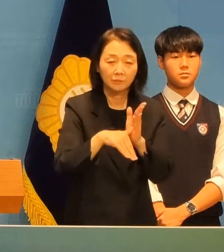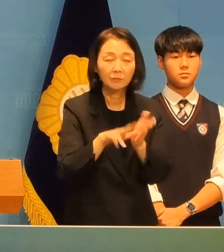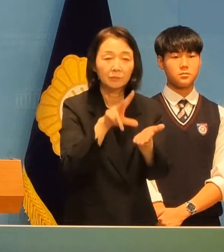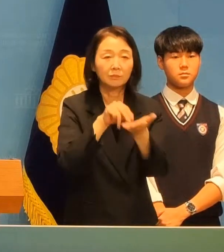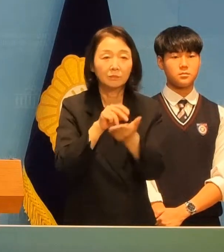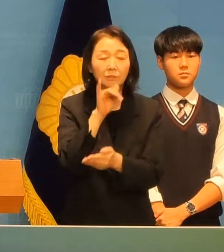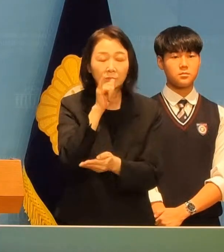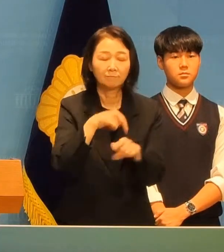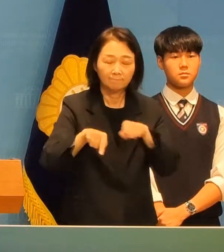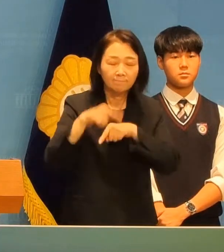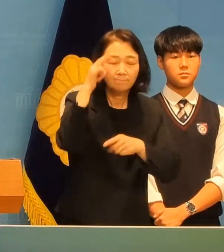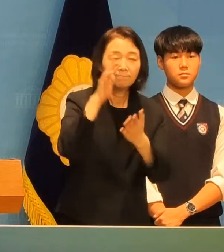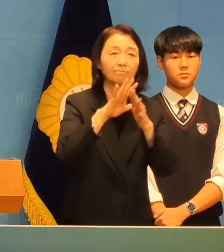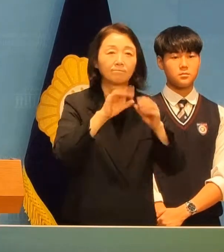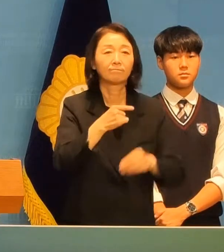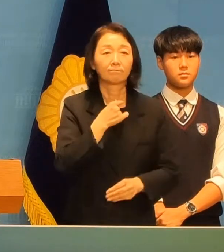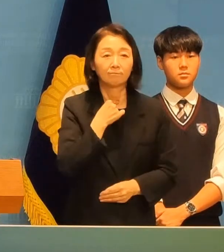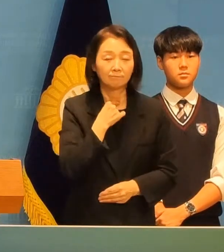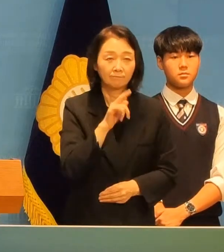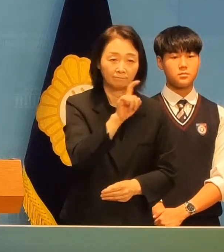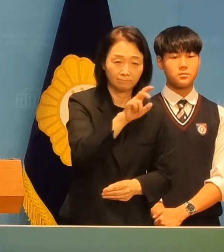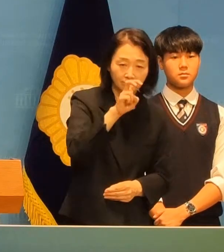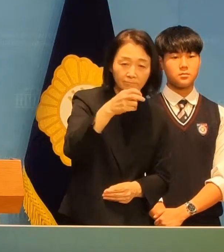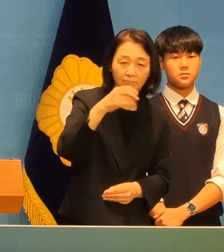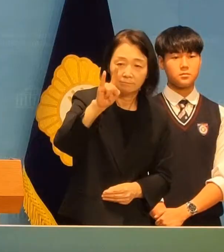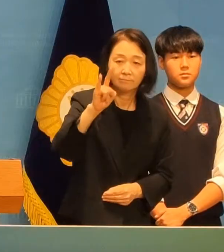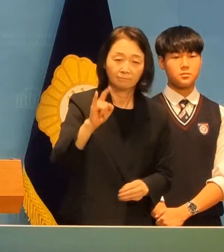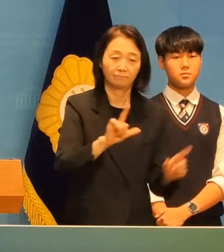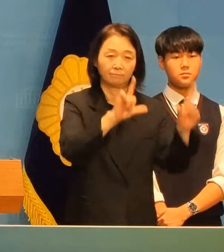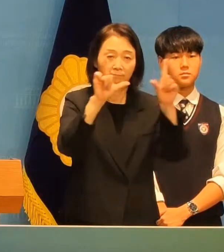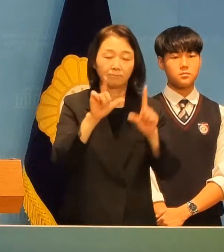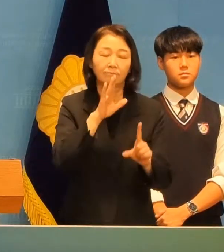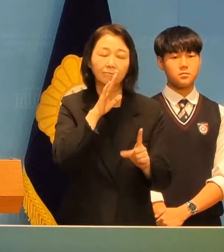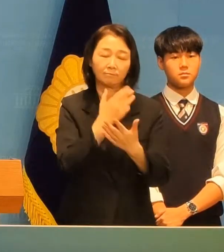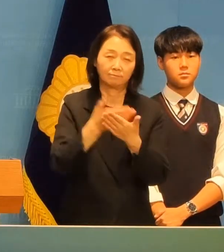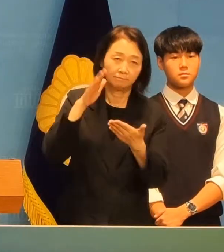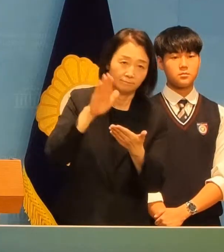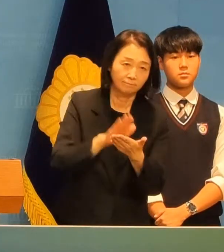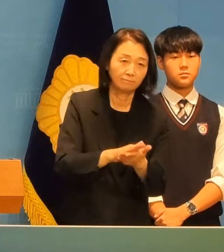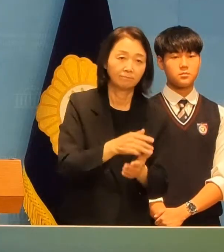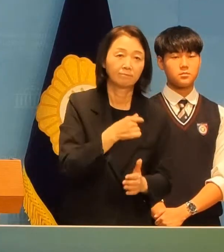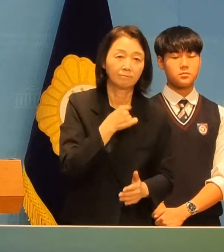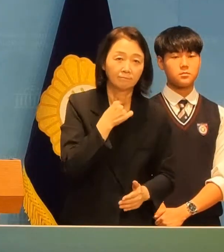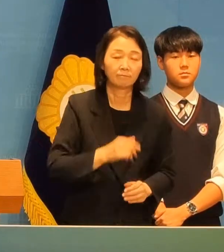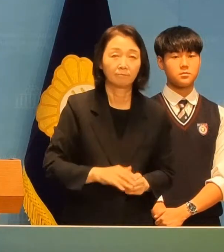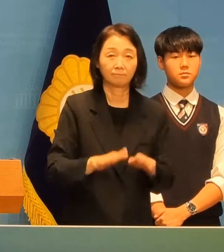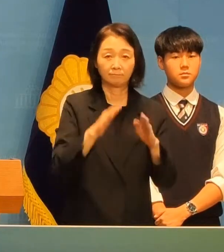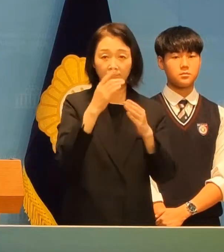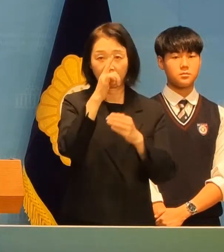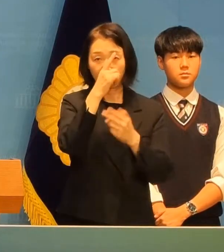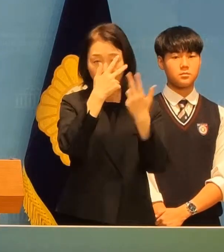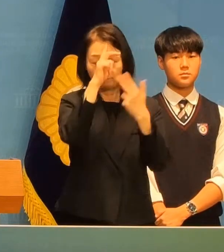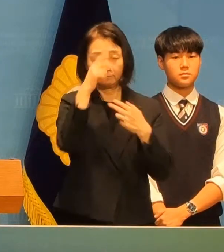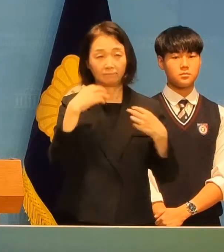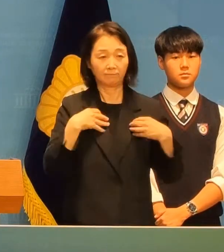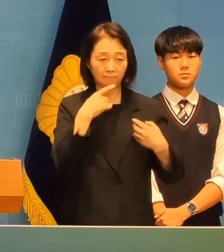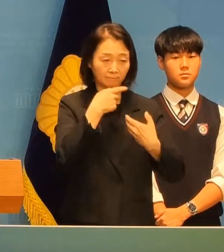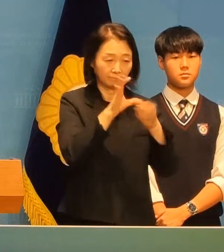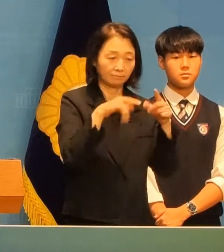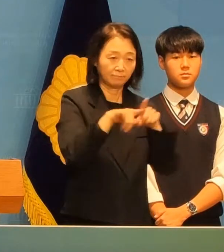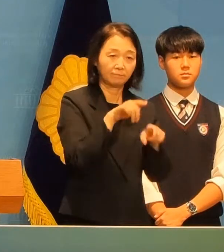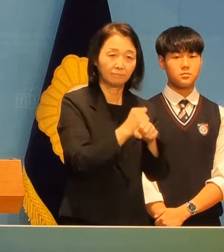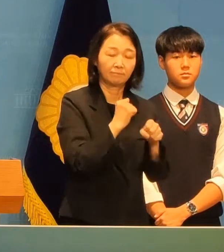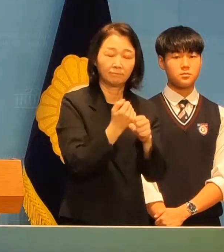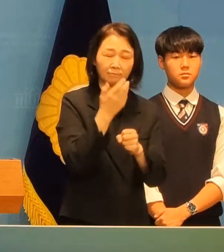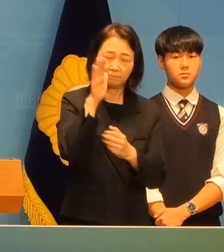주체적으로 해결하고 1020 세대의 삶을 실질적으로 개선하겠습니다. 이재명 정부와 더불어민주당이 만들어가는 더